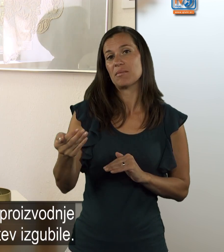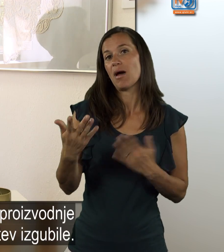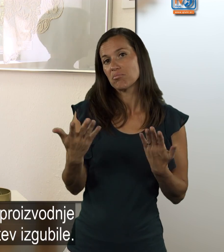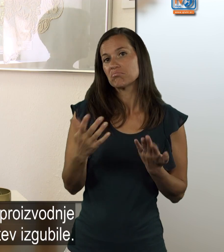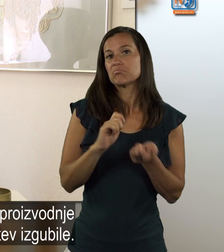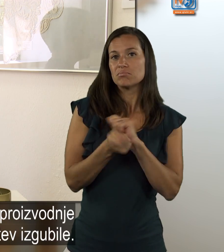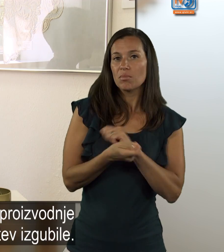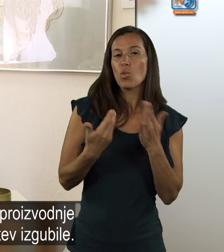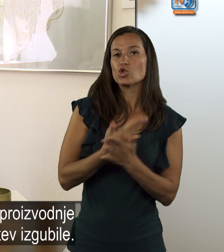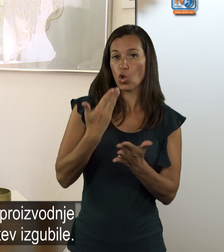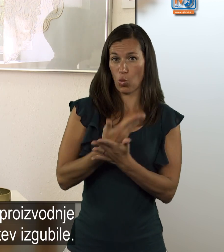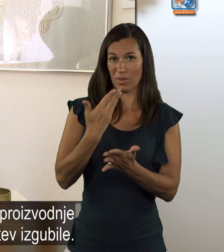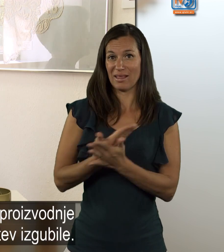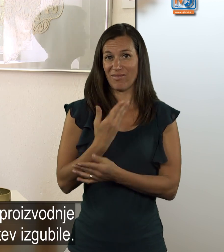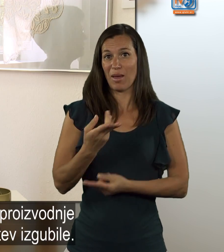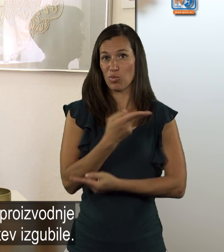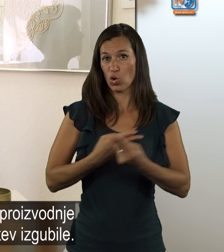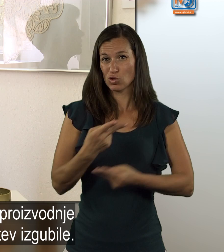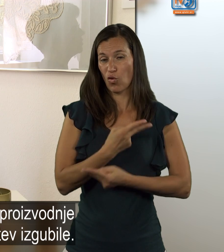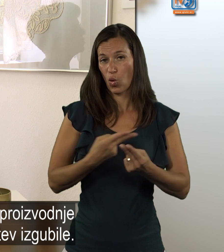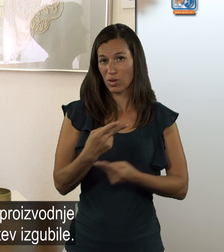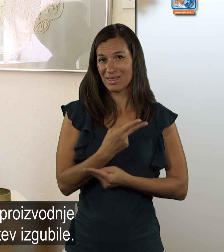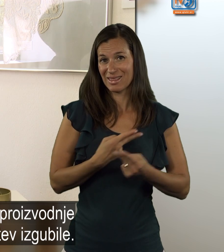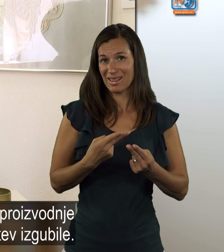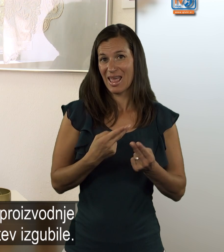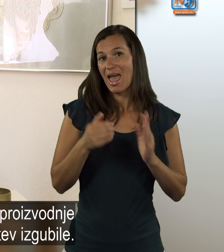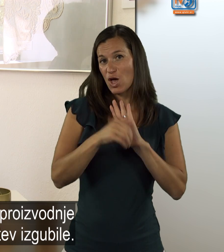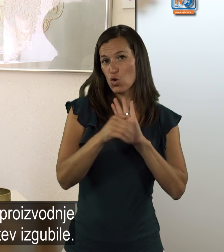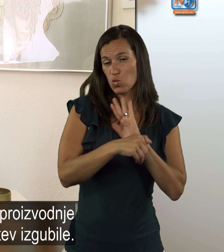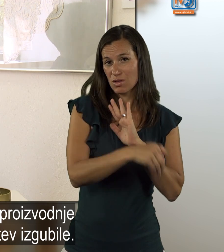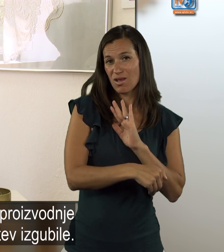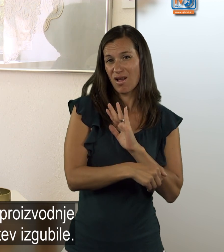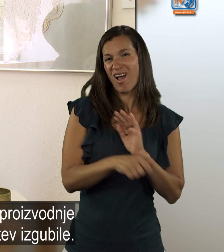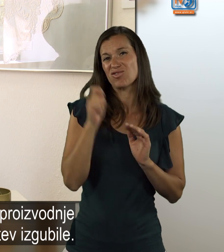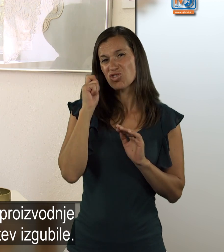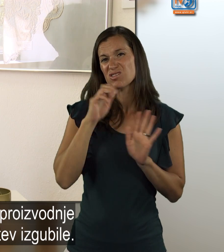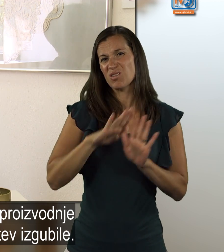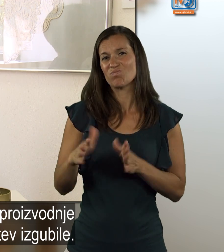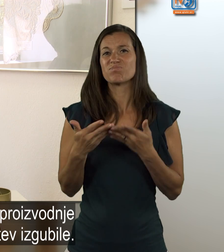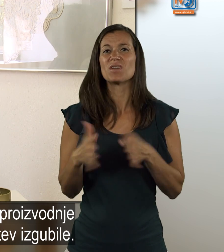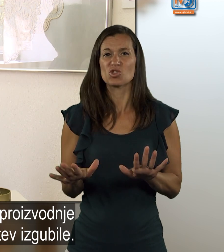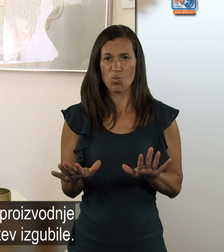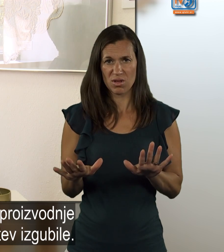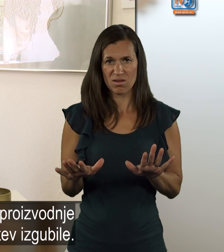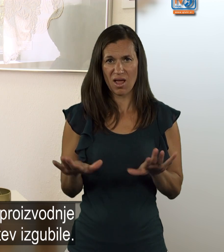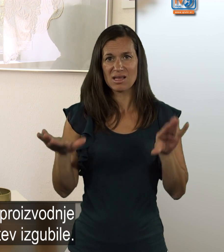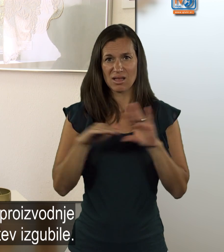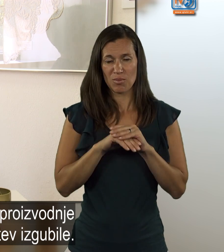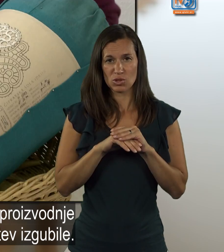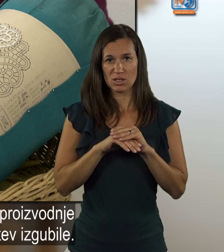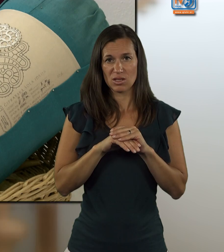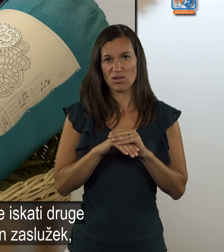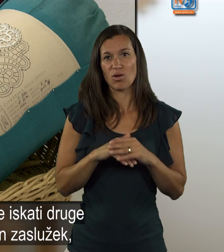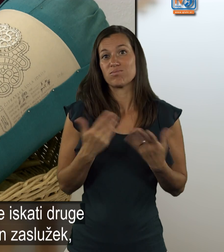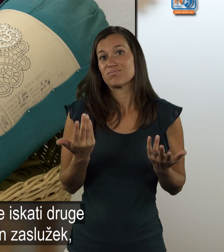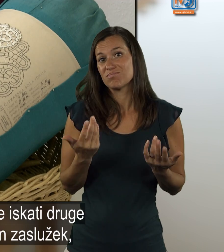s posodobitvami proizvodnje rude v rudniku so ženske izgubile zaposlitev